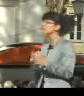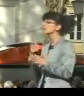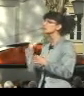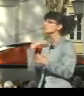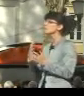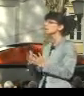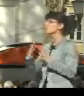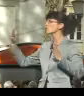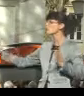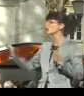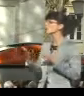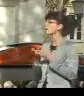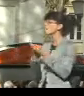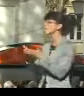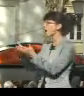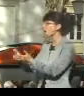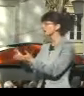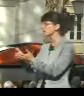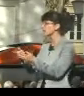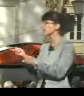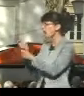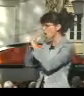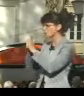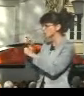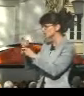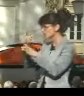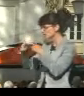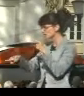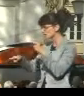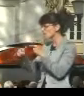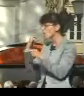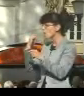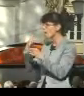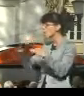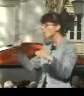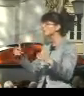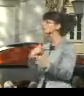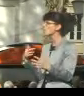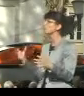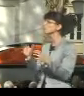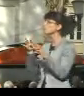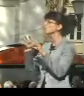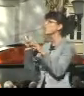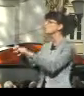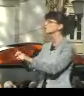barkami lovili tem delu morja, smo zdržali do danes.